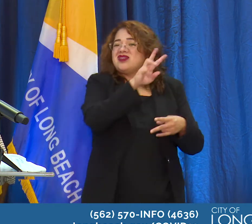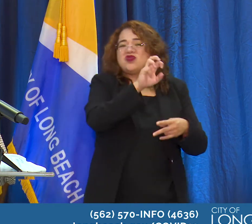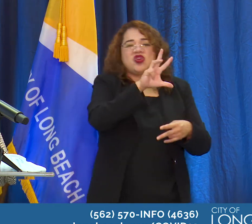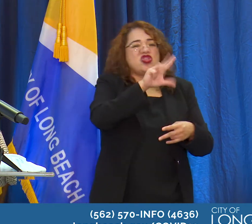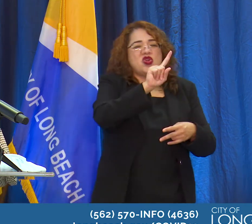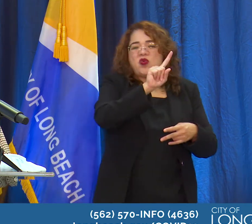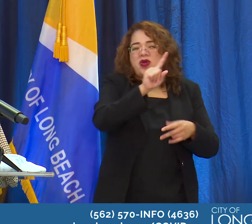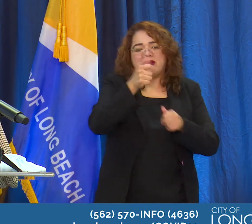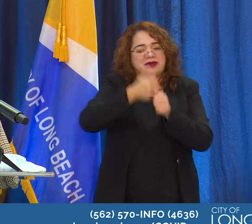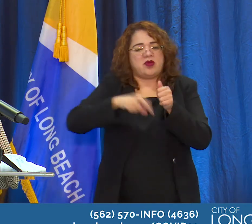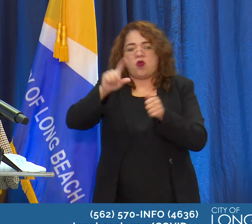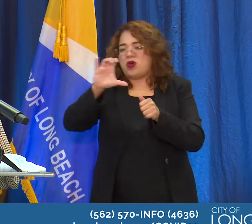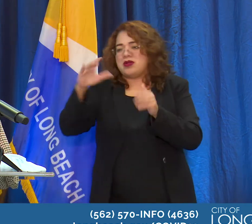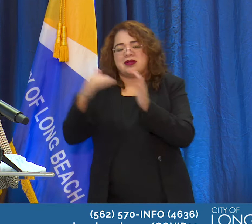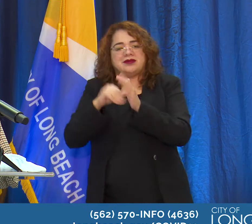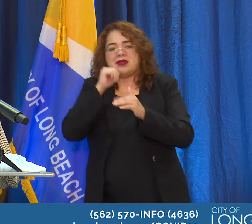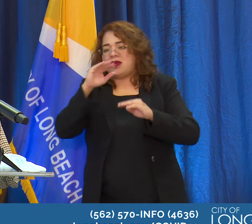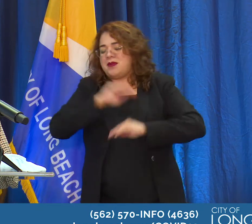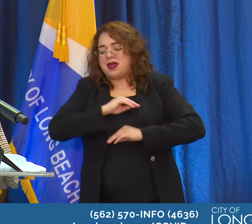En el estado está a